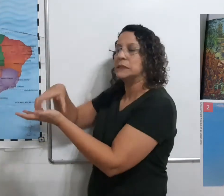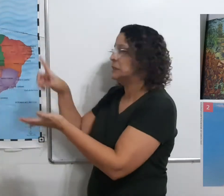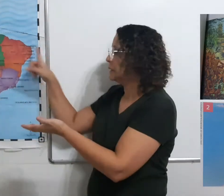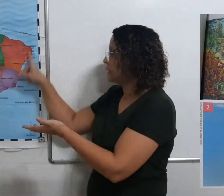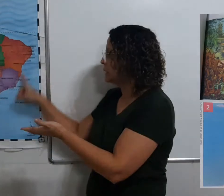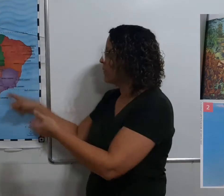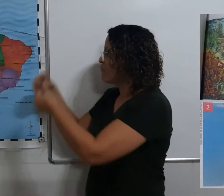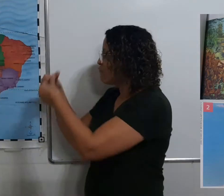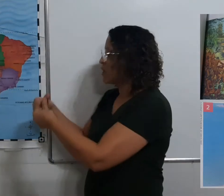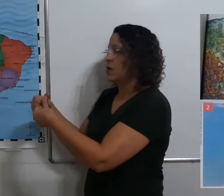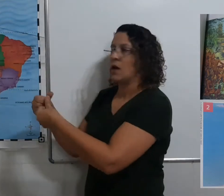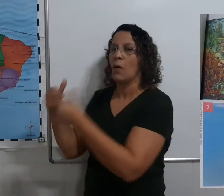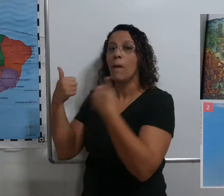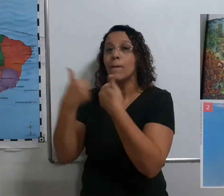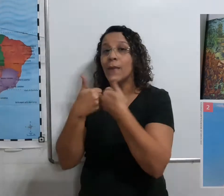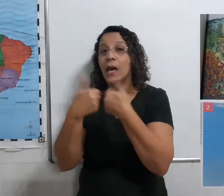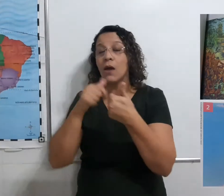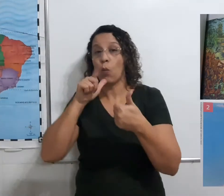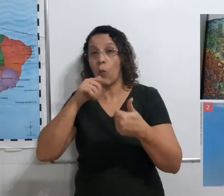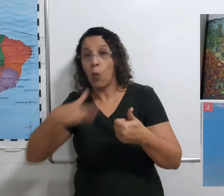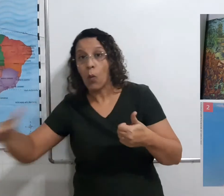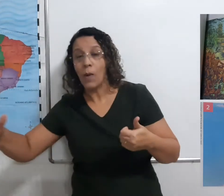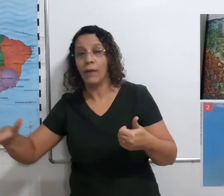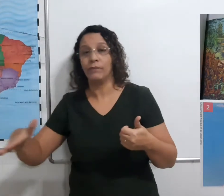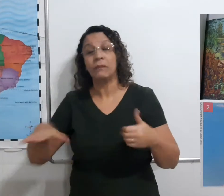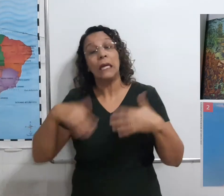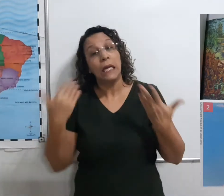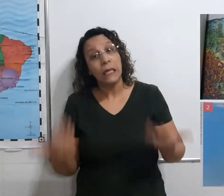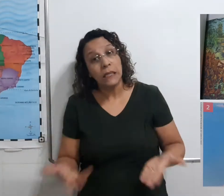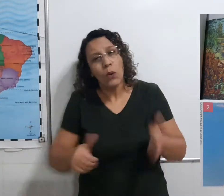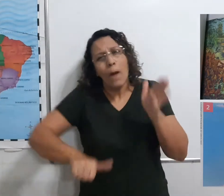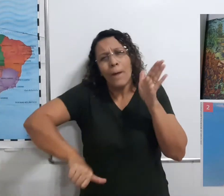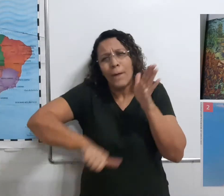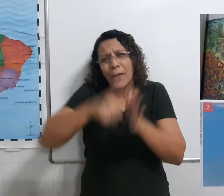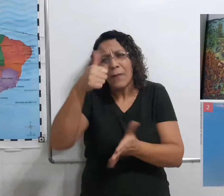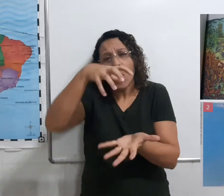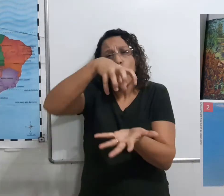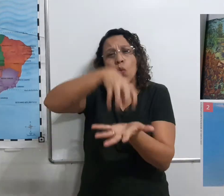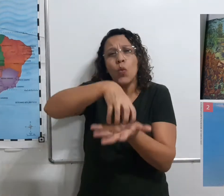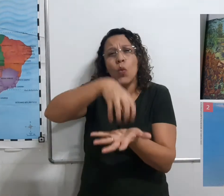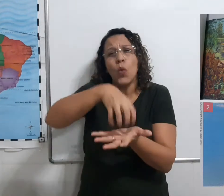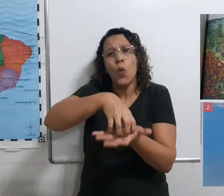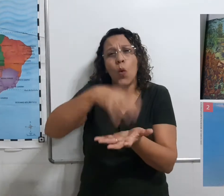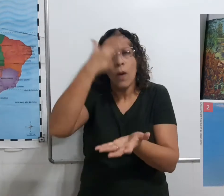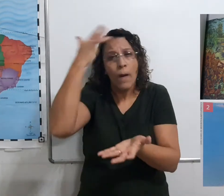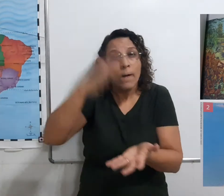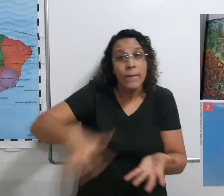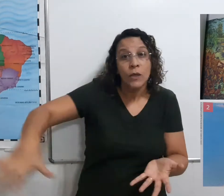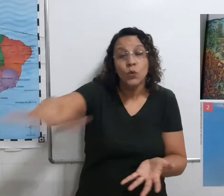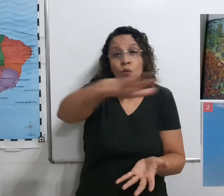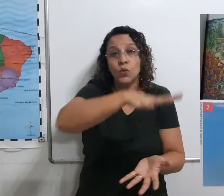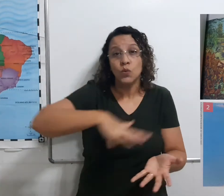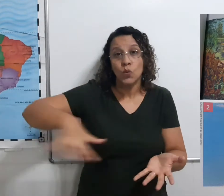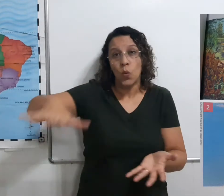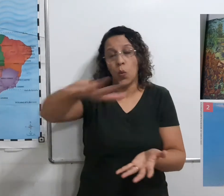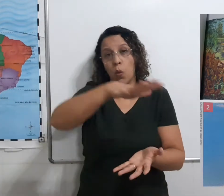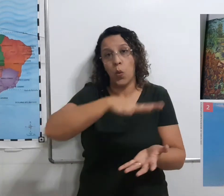Com isso, os primeiros núcleos de povoamento, muitos dos quais se